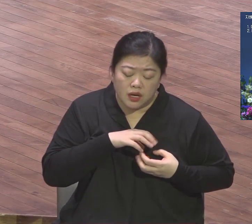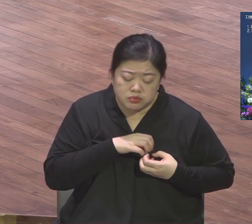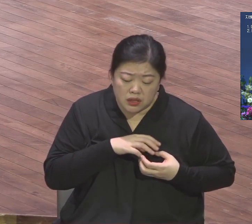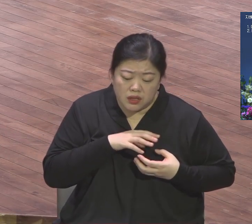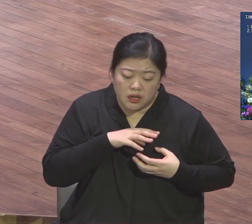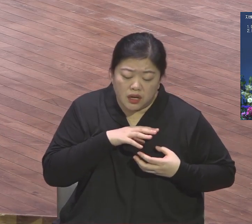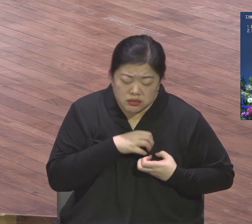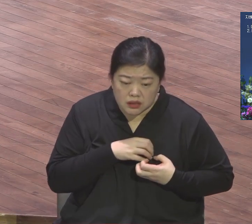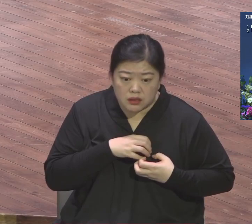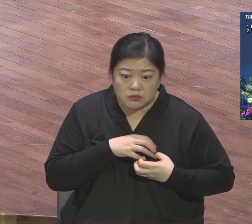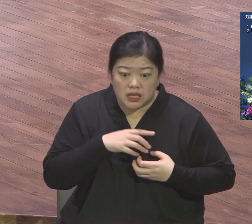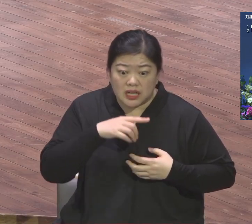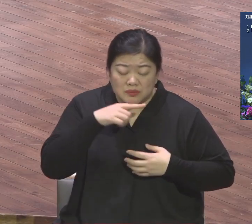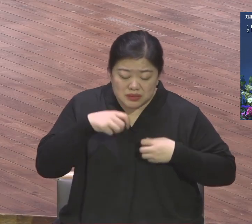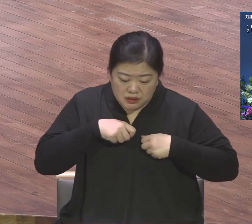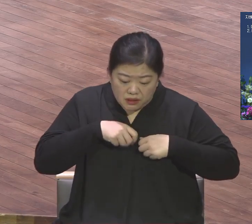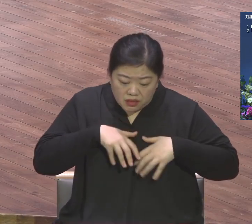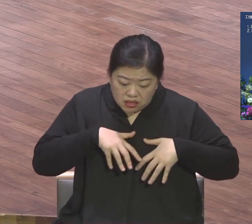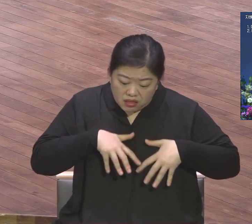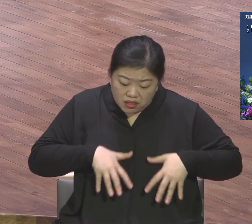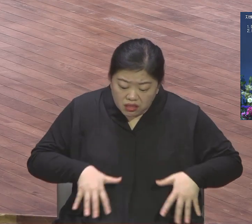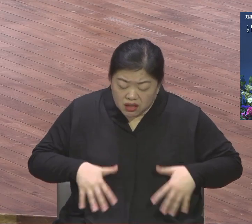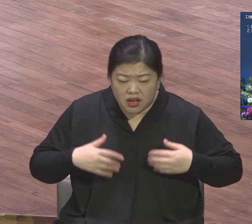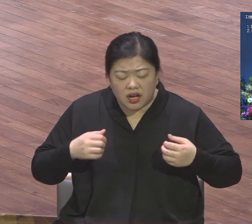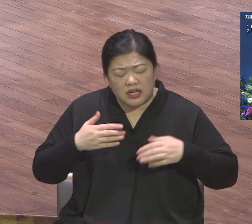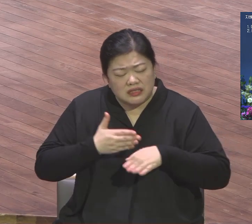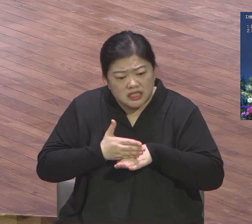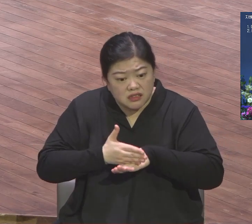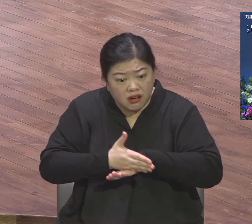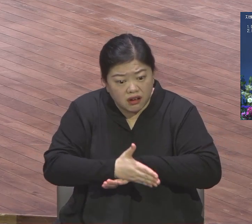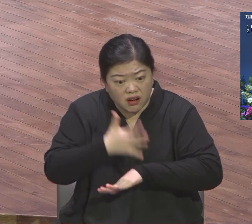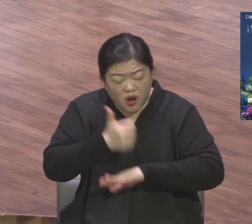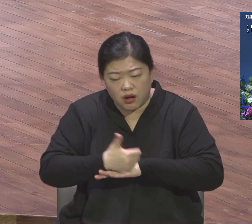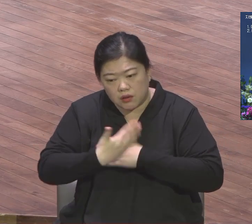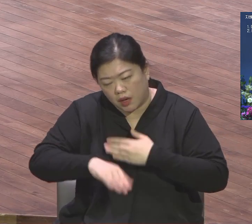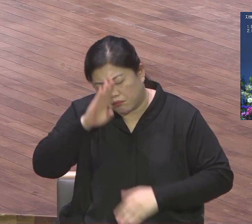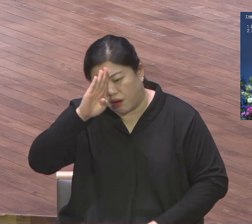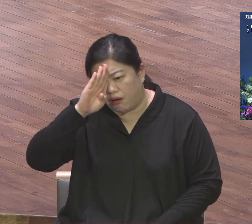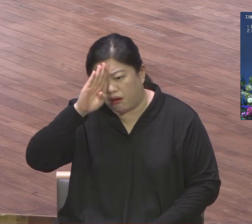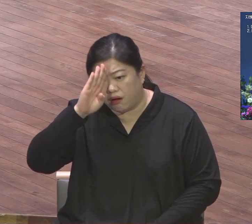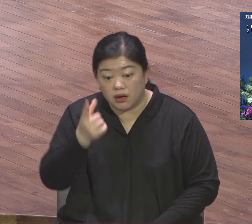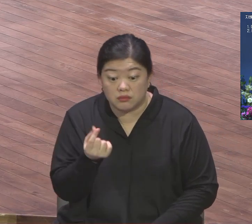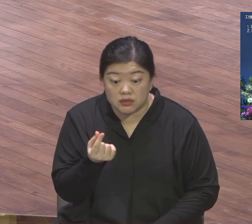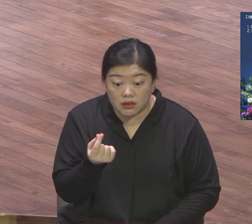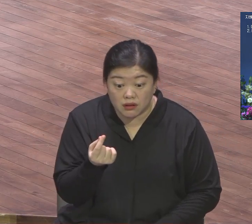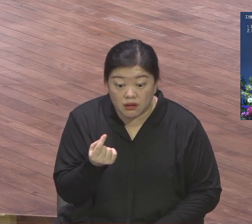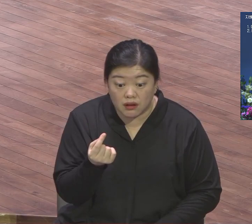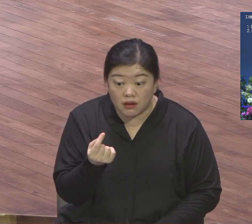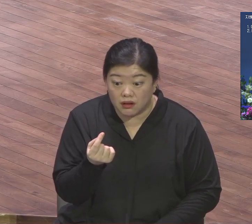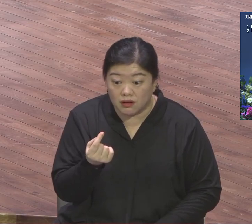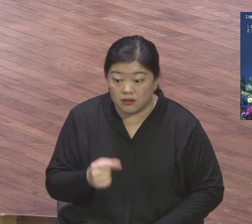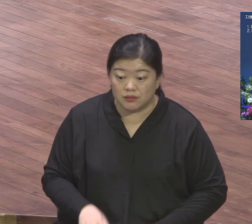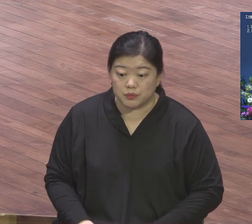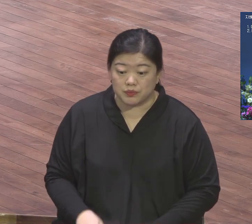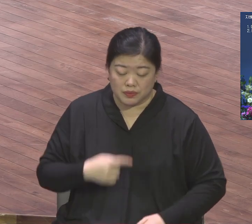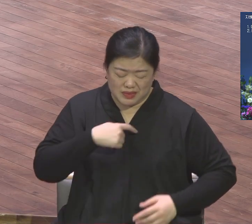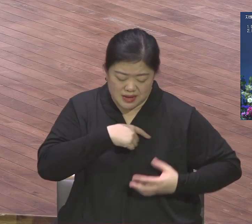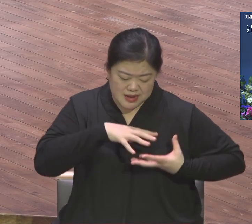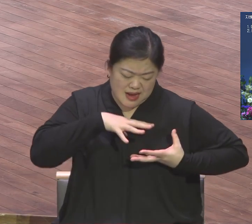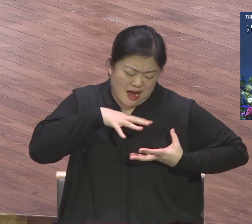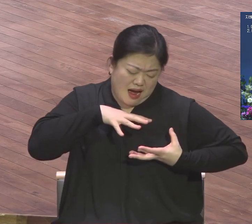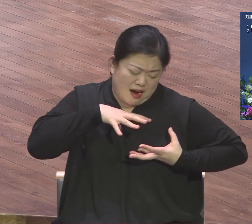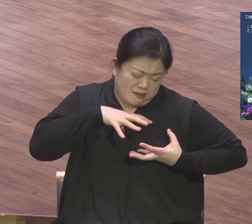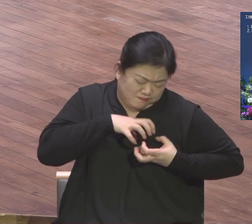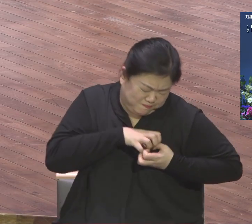잘 일을 잘하고 못하고 응? 건강하고 안 건강하고 이렇게 달린 거예요. 심장에서. 왜냐? 심장에서